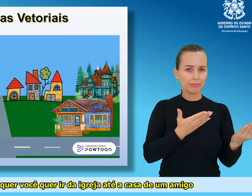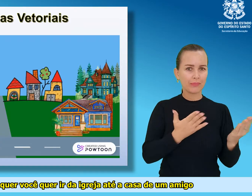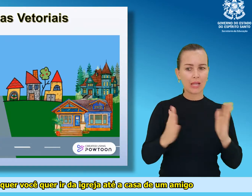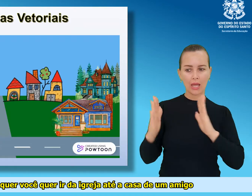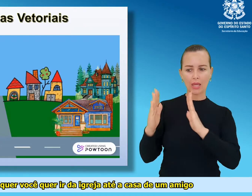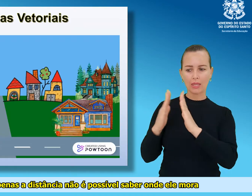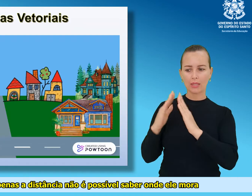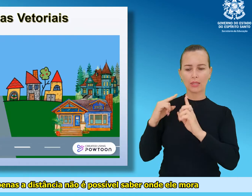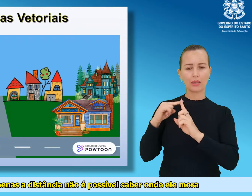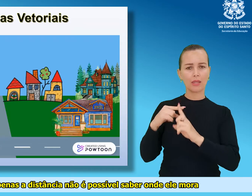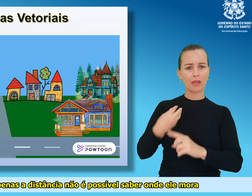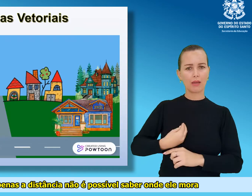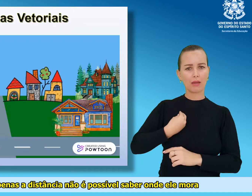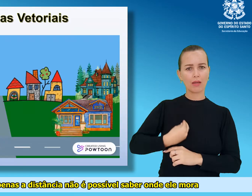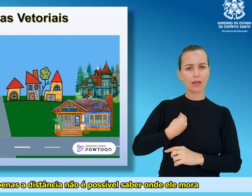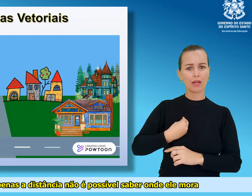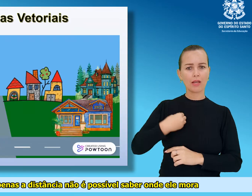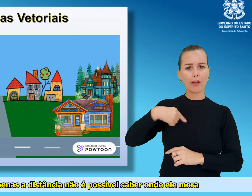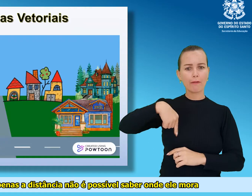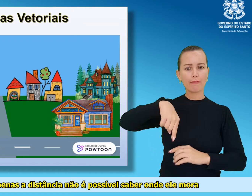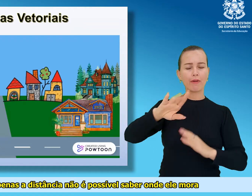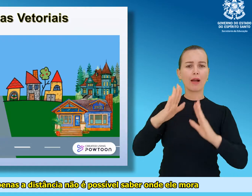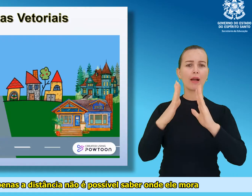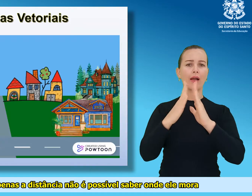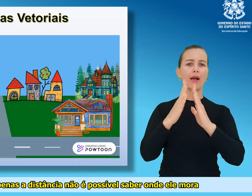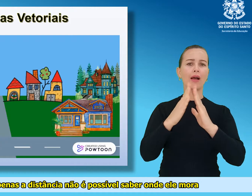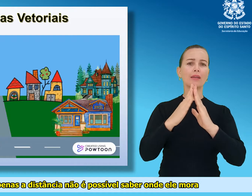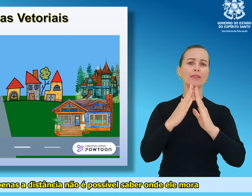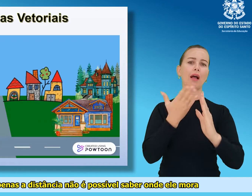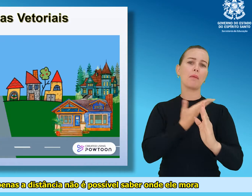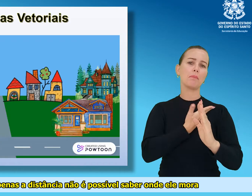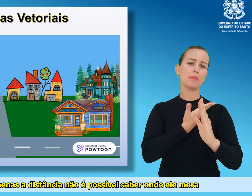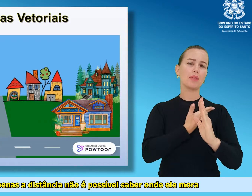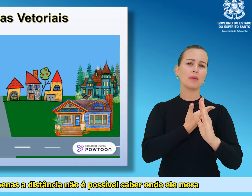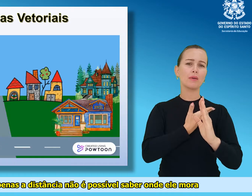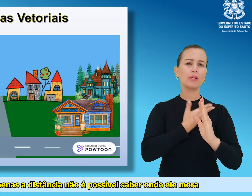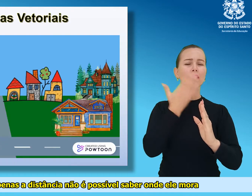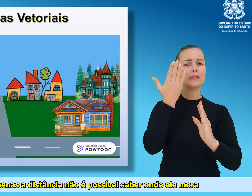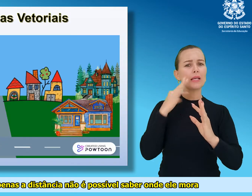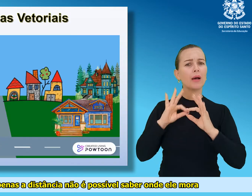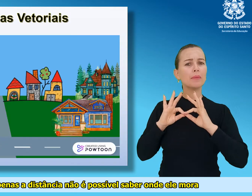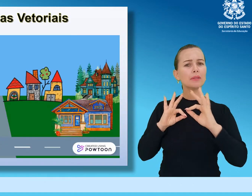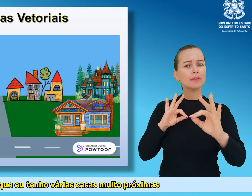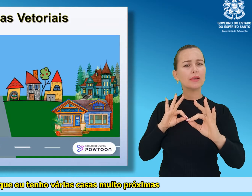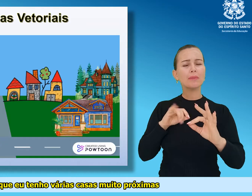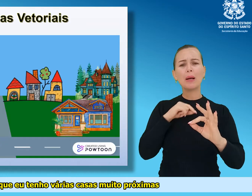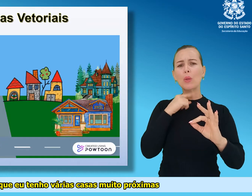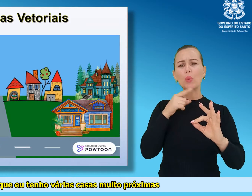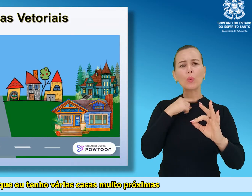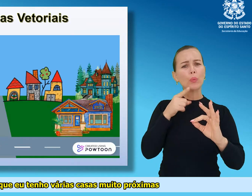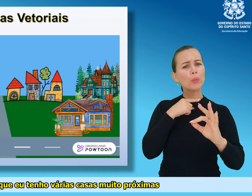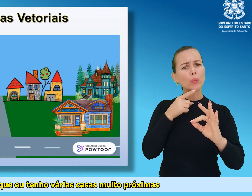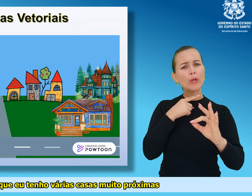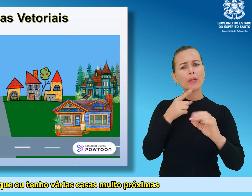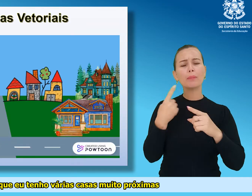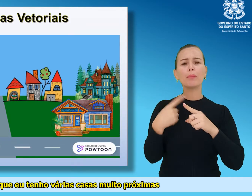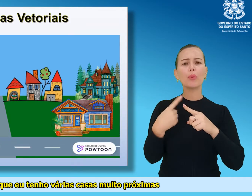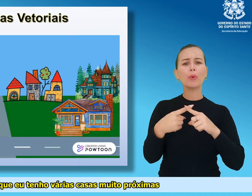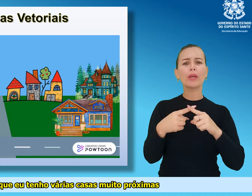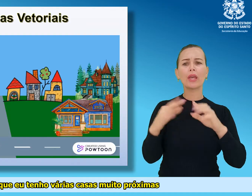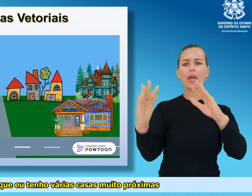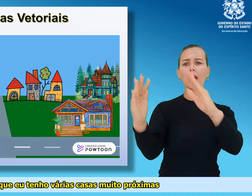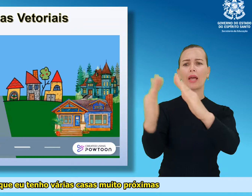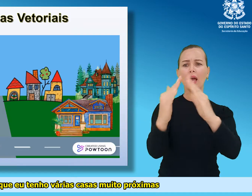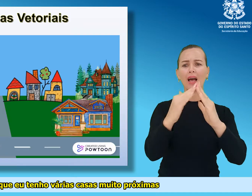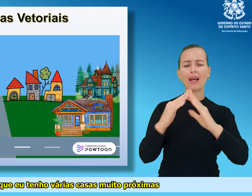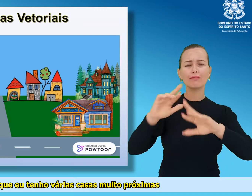de um amigo. Conhecendo apenas a distância, não é possível saber onde ele mora, porque eu tenho aqui,